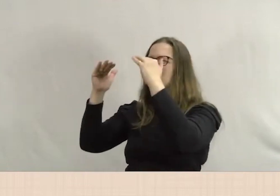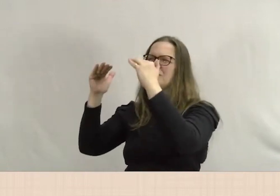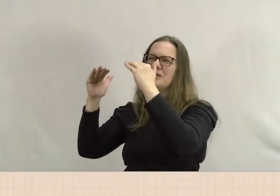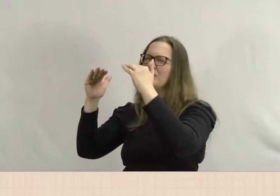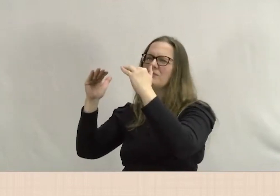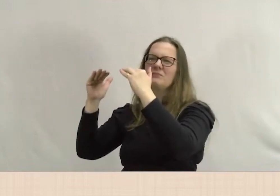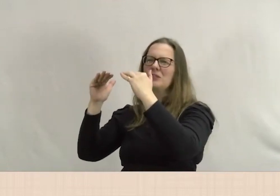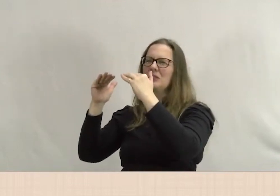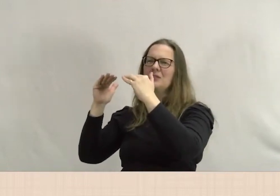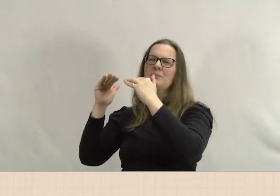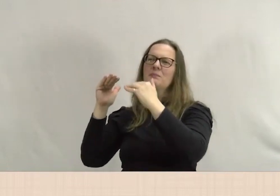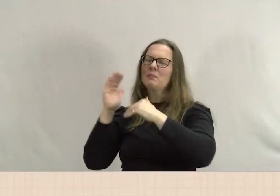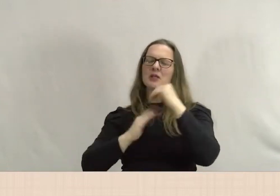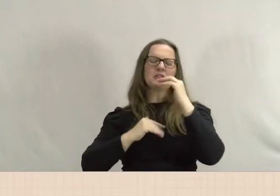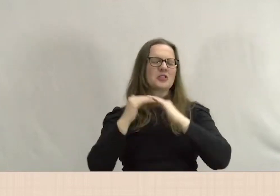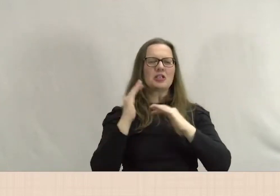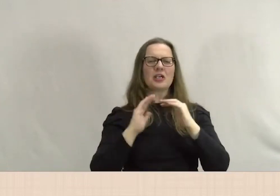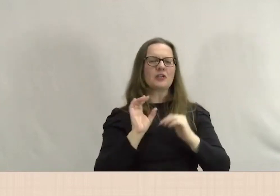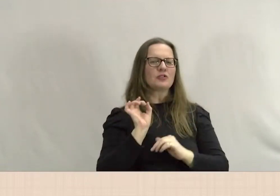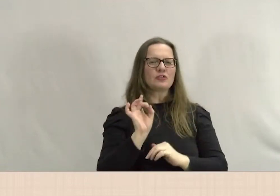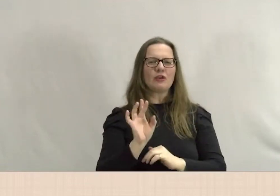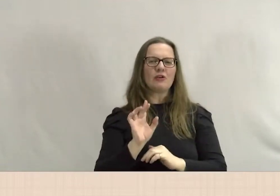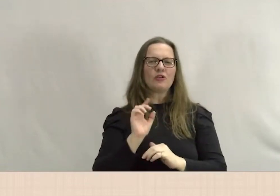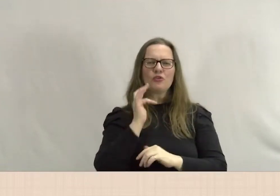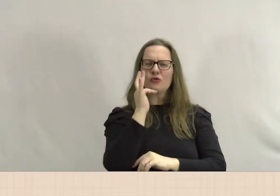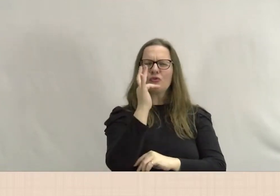igual o galardão que a boca, quando o Senhor voltar.